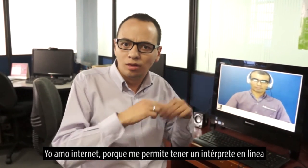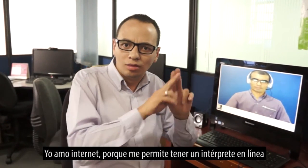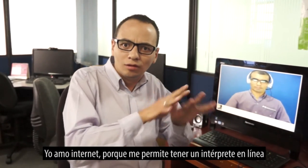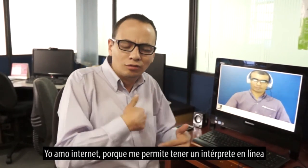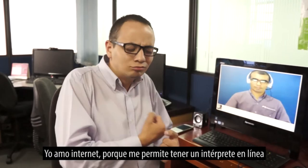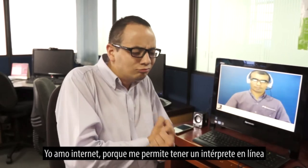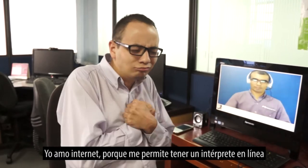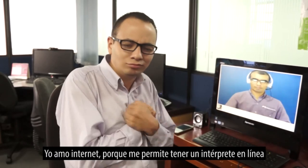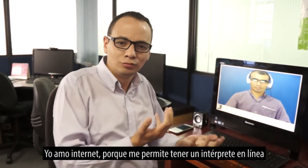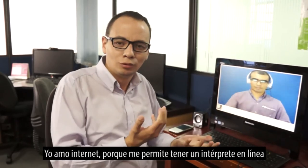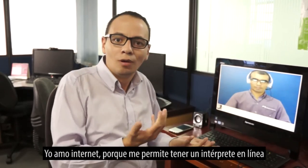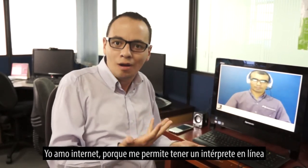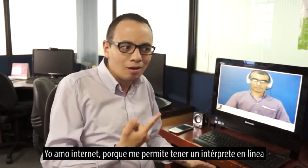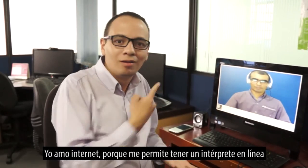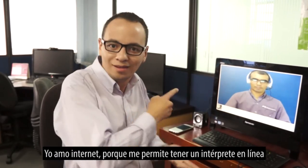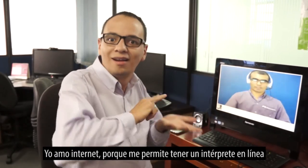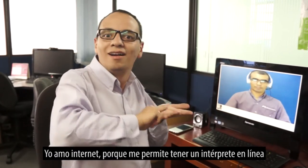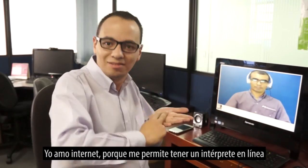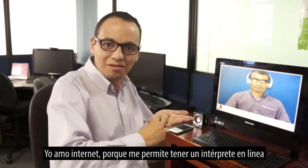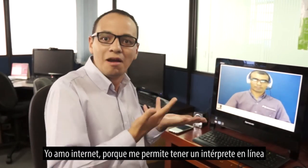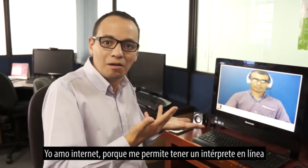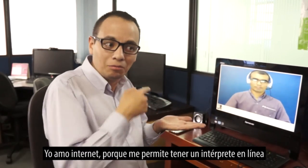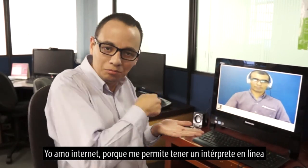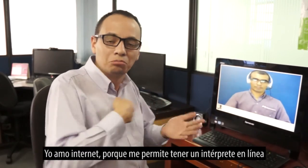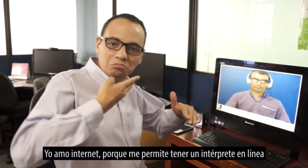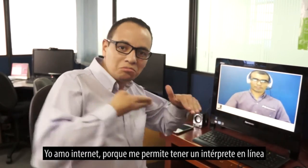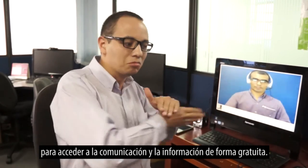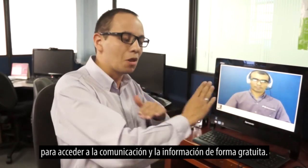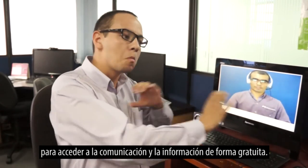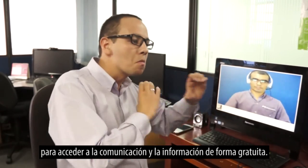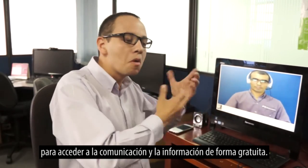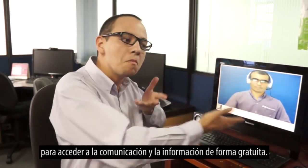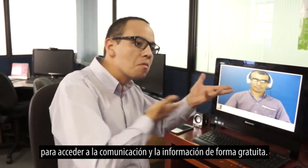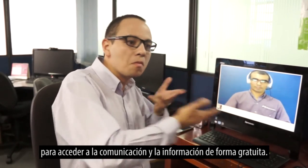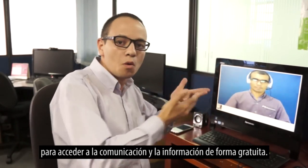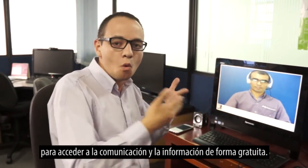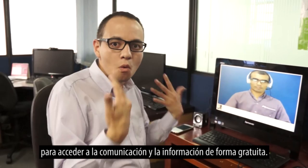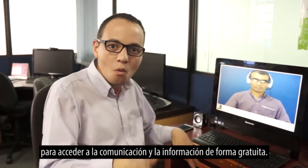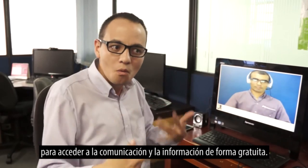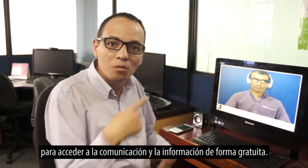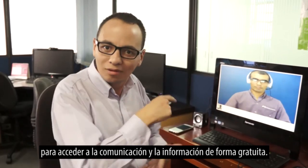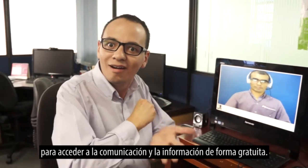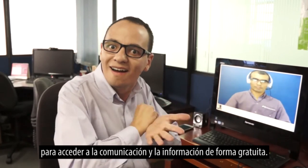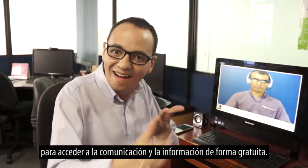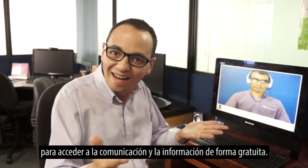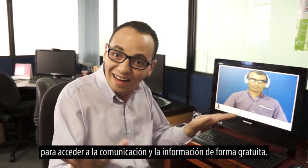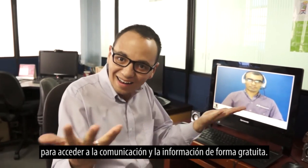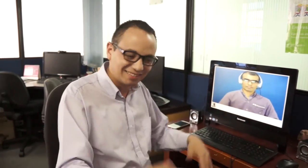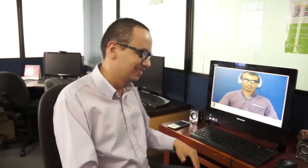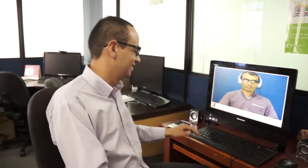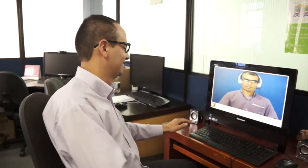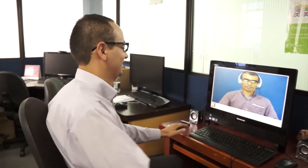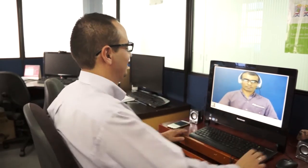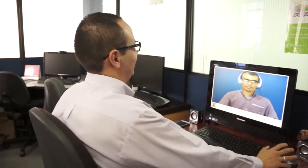Yo amo Internet porque me permite tener un intérprete en línea para acceder a la comunicación y la información de forma